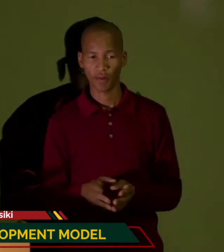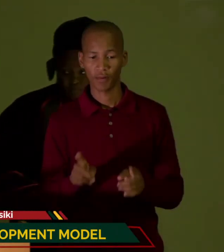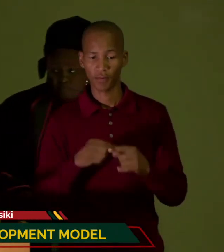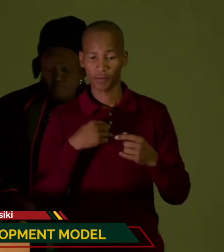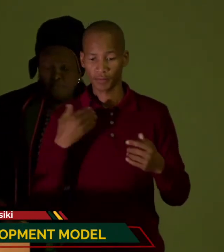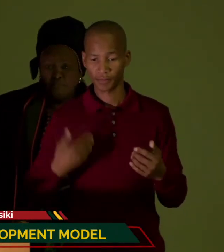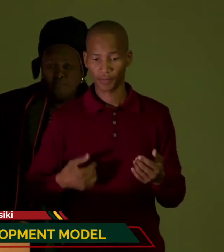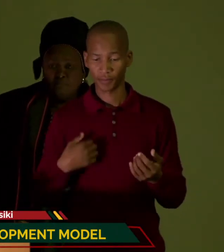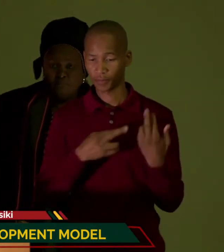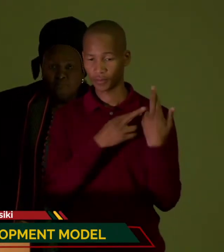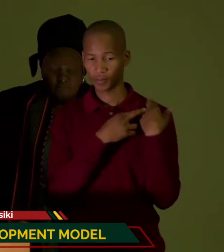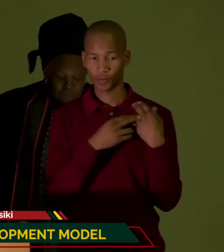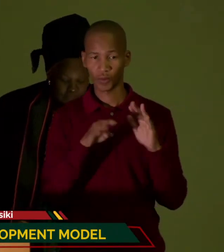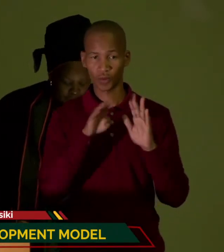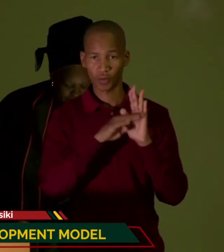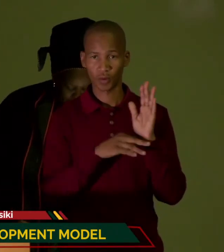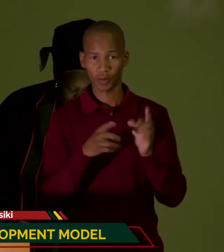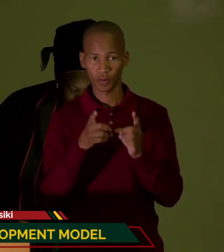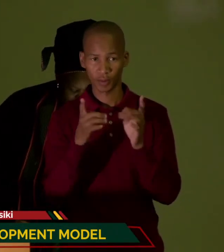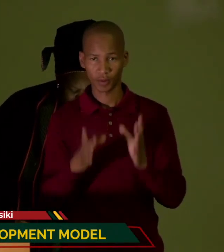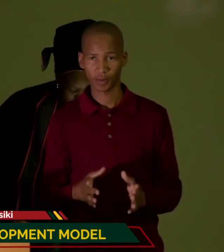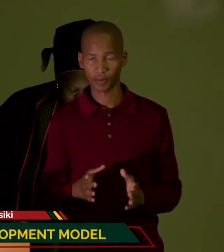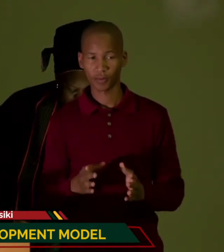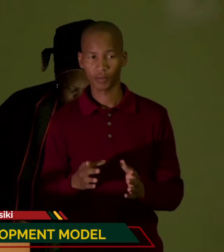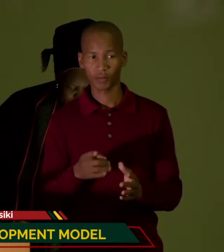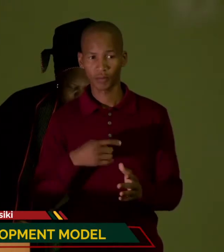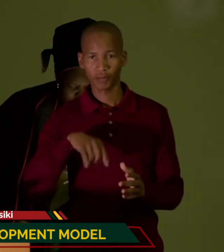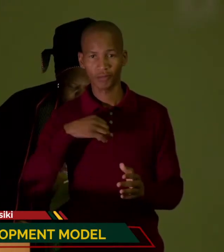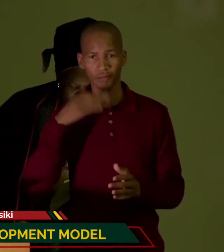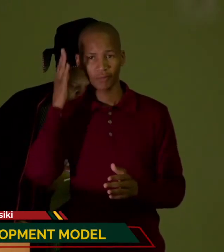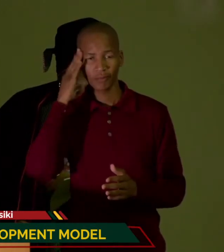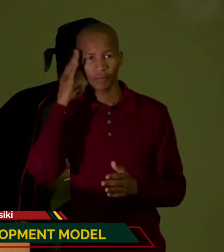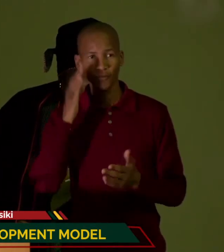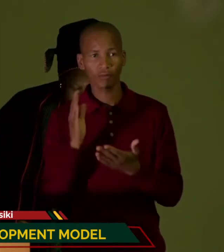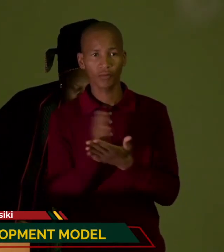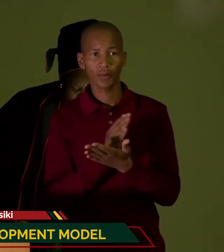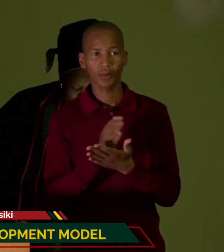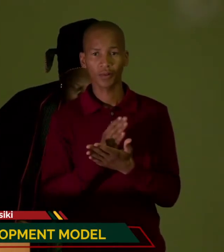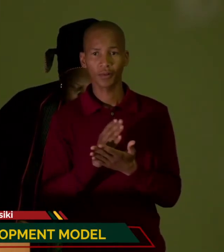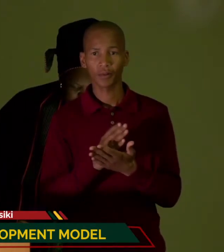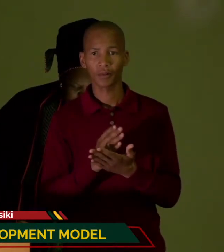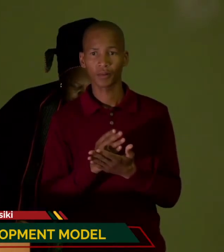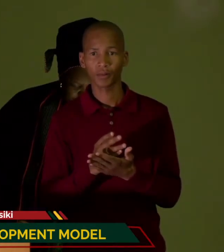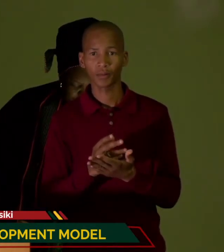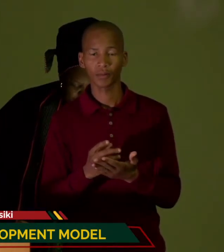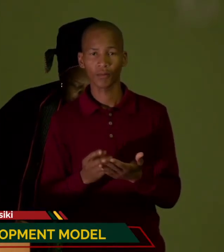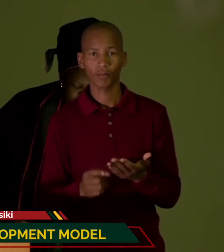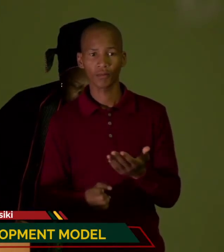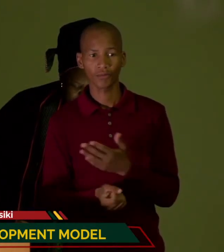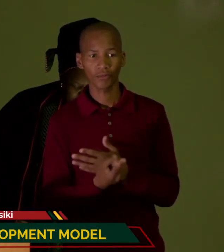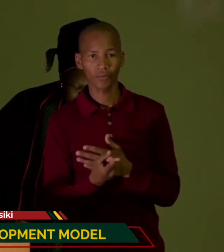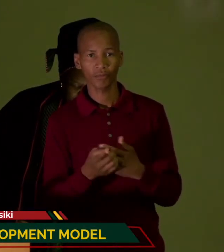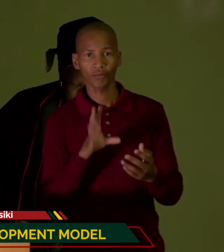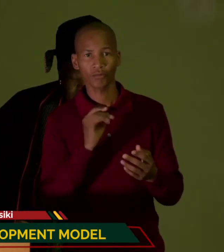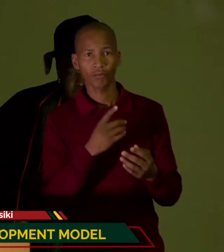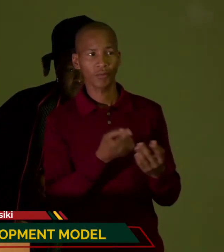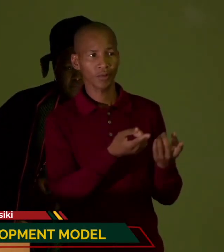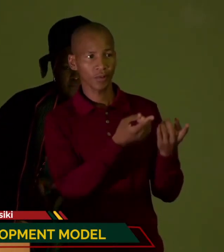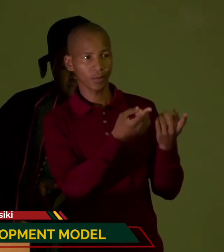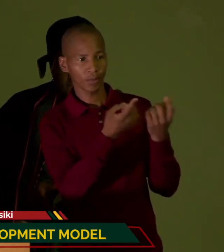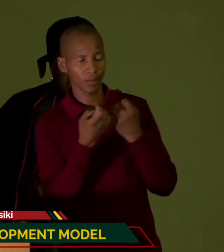director in this province, siyayazi into babanye abantu bahijekwa ngalento yokuzokhwaza imoto